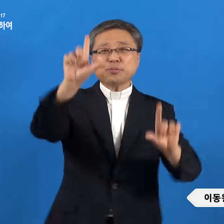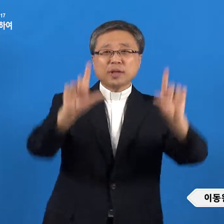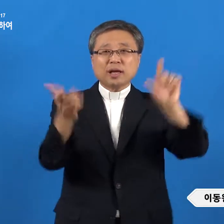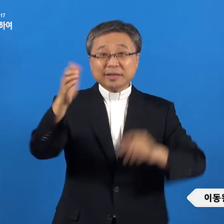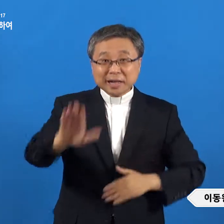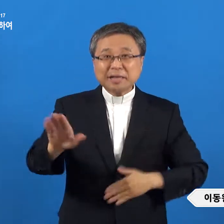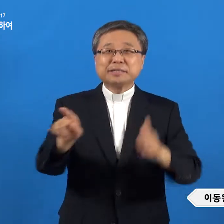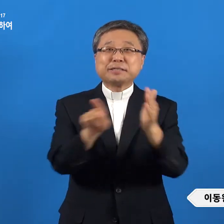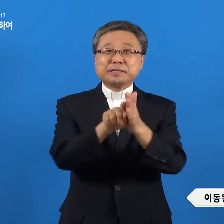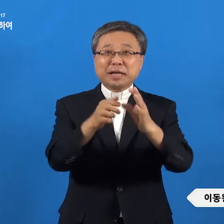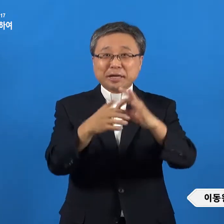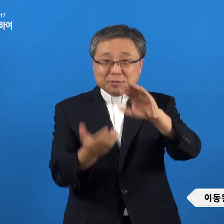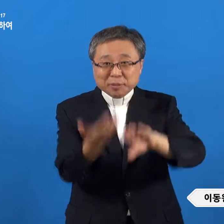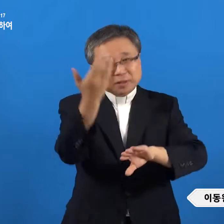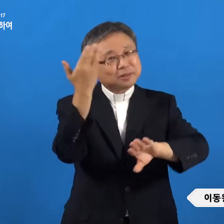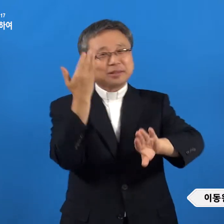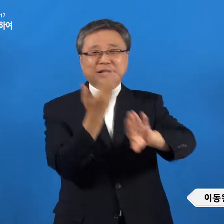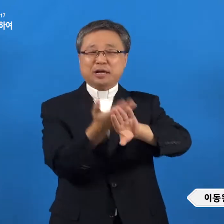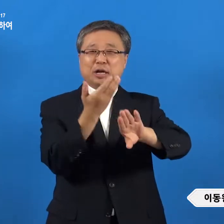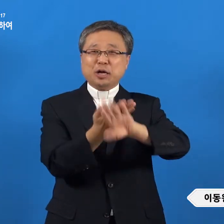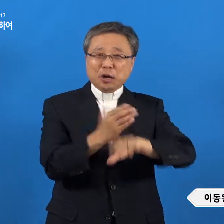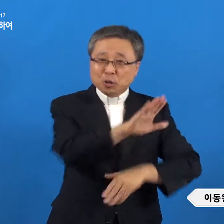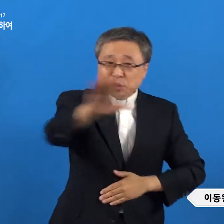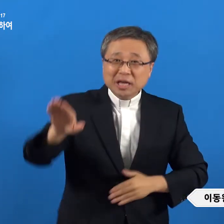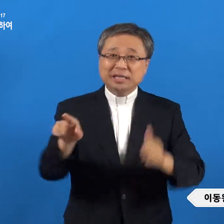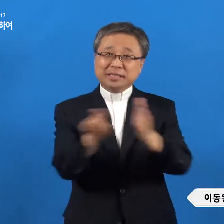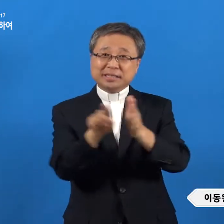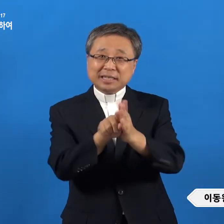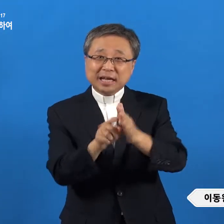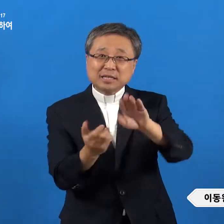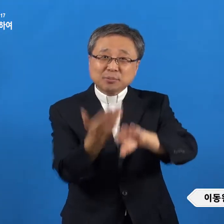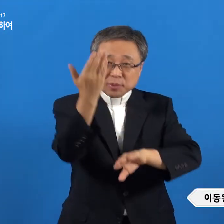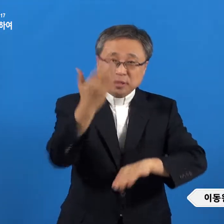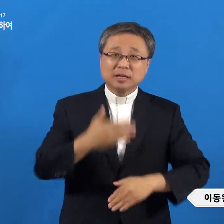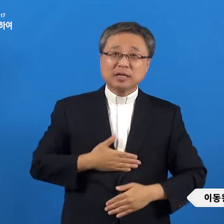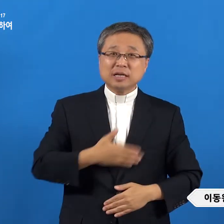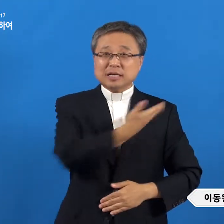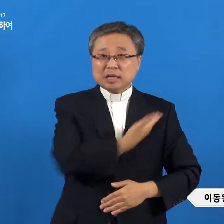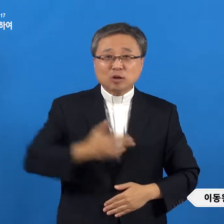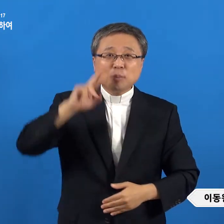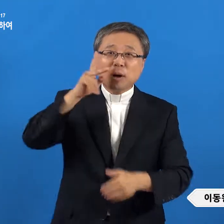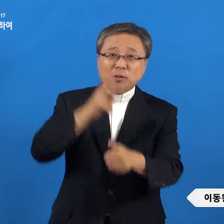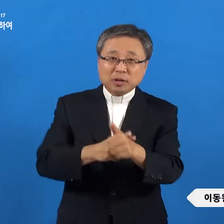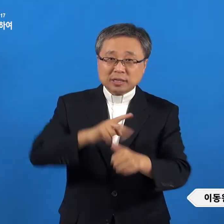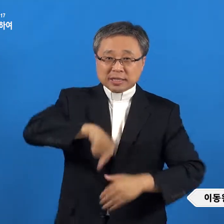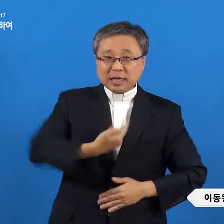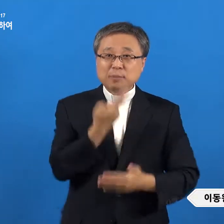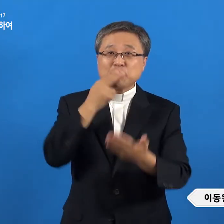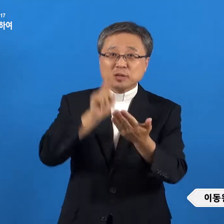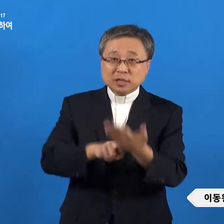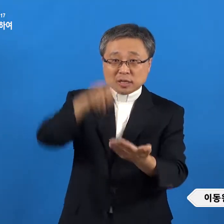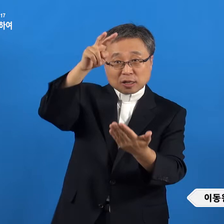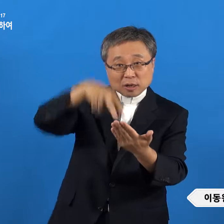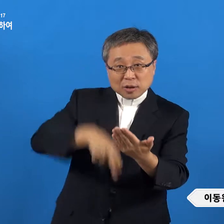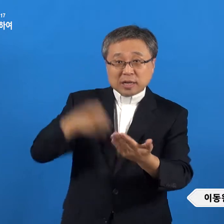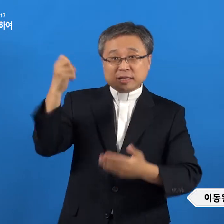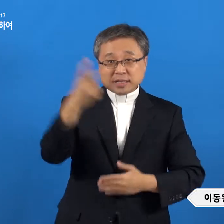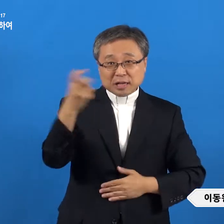선배들은 달랐습니다. 우리의 신앙의 선배 바울 사도는 그의 편지를 읽어보면 그가 자주 사용하는 문구 중에